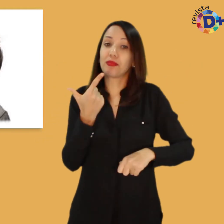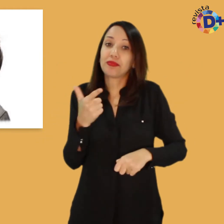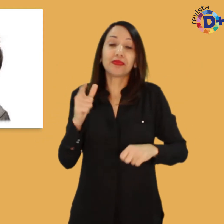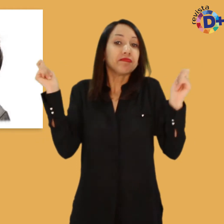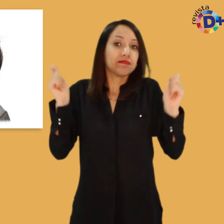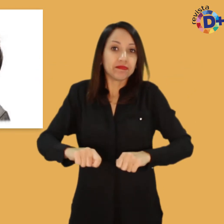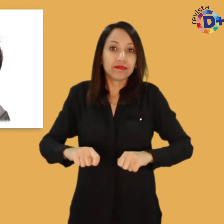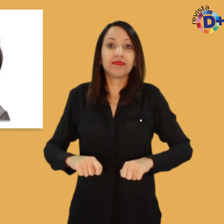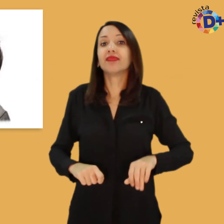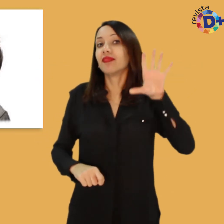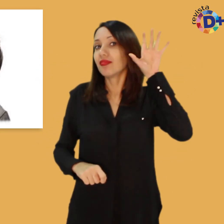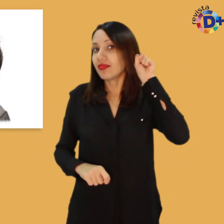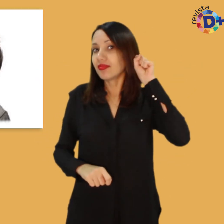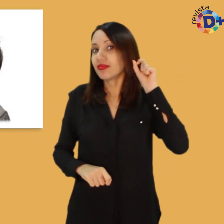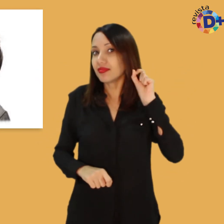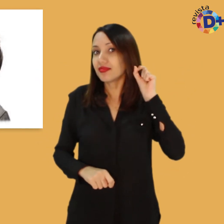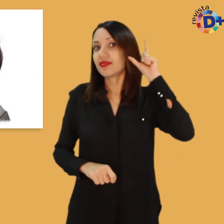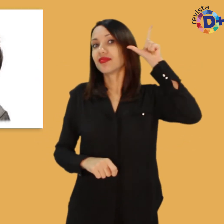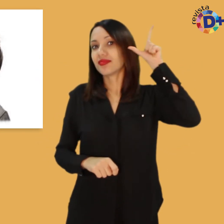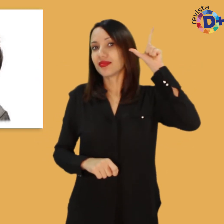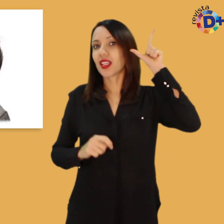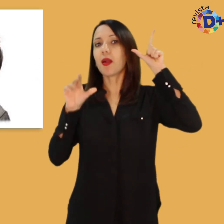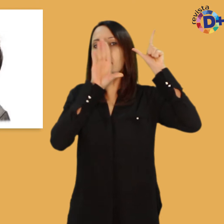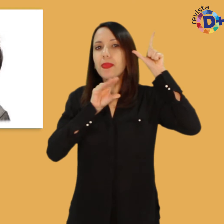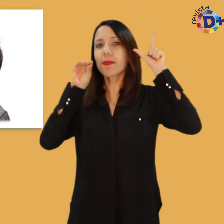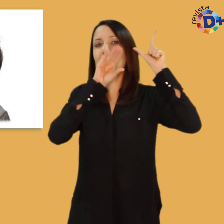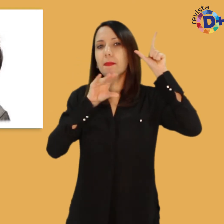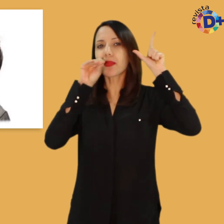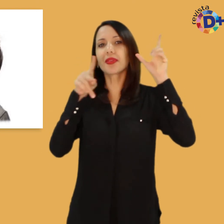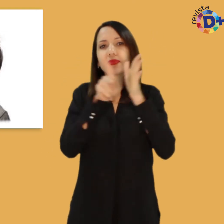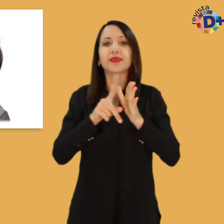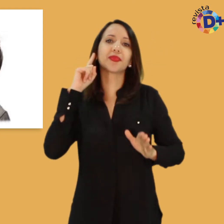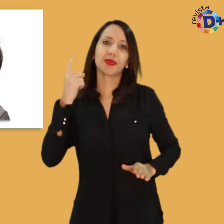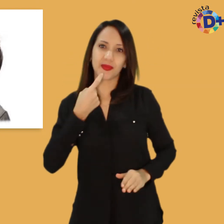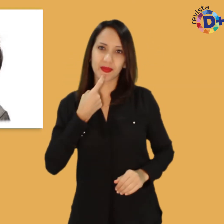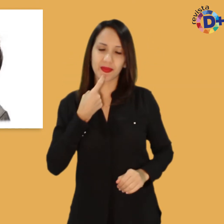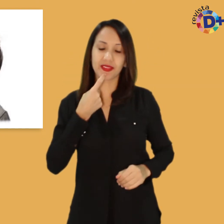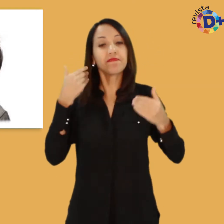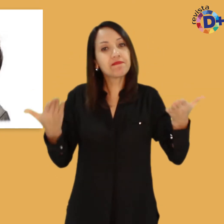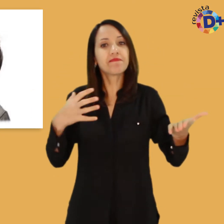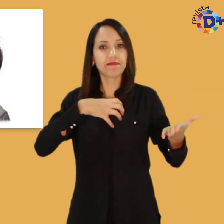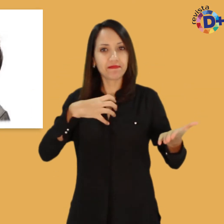de audição e fala oral do surdo. Desse modo, indicam aos